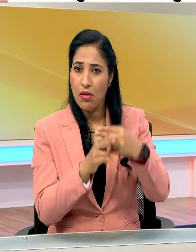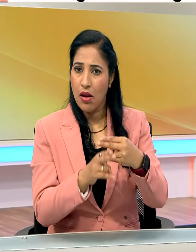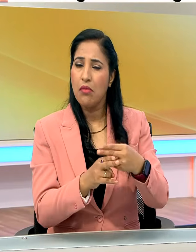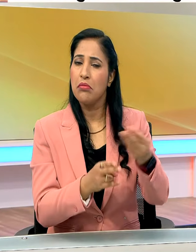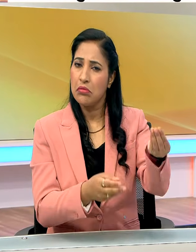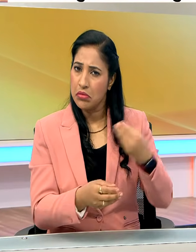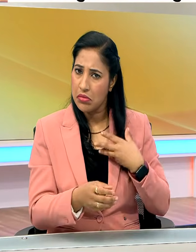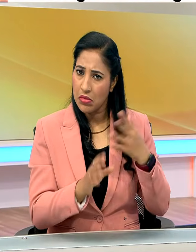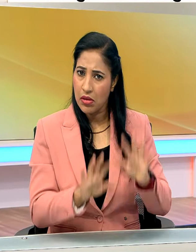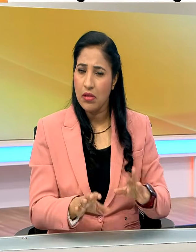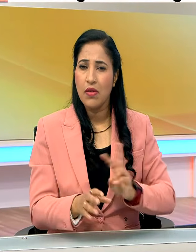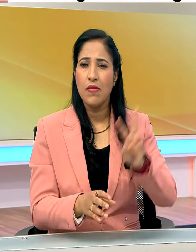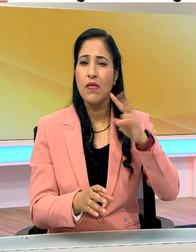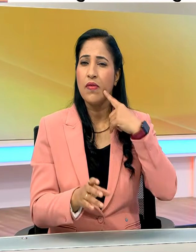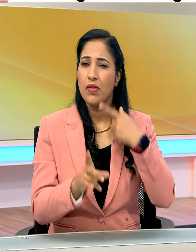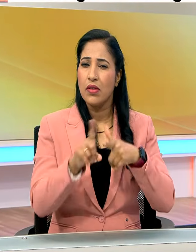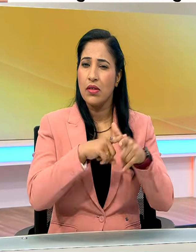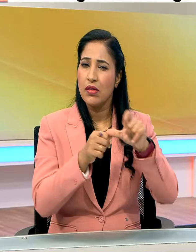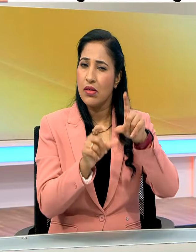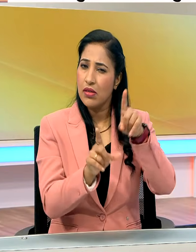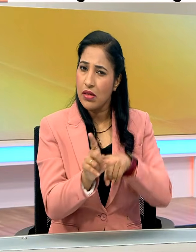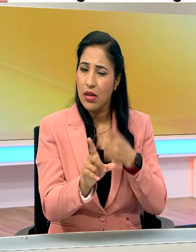विजय कुमार सिन्हा जी द्वारा प्रस्तावित